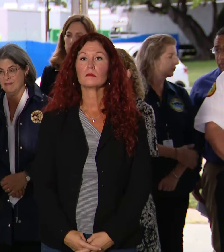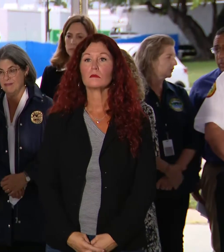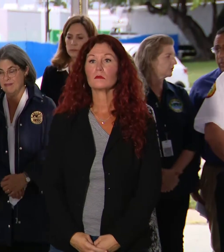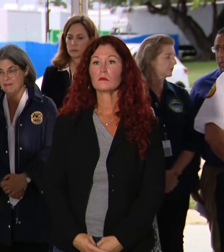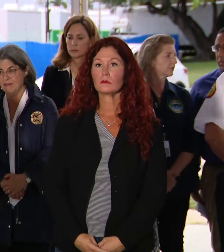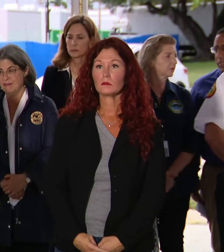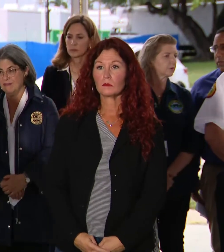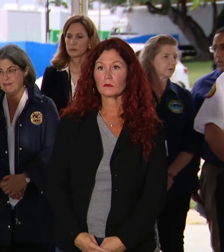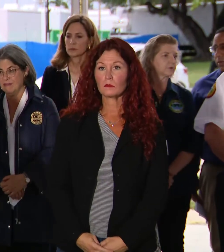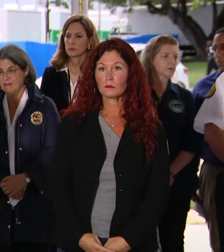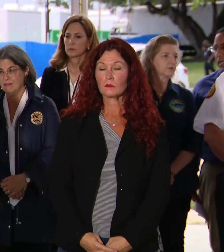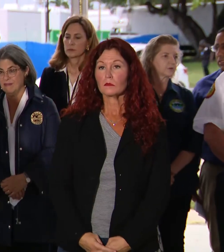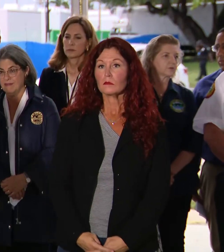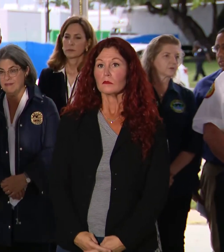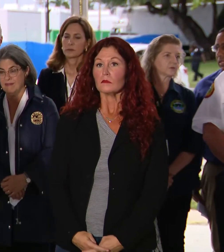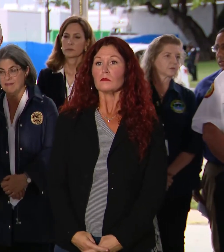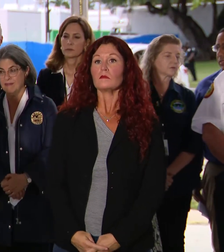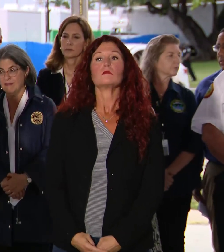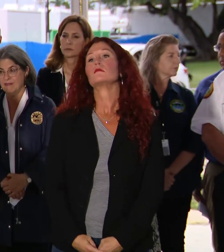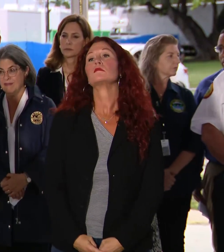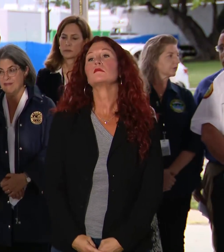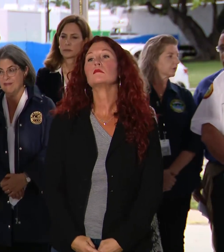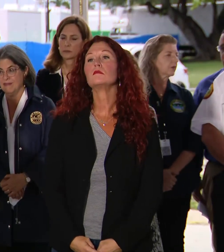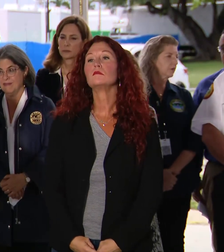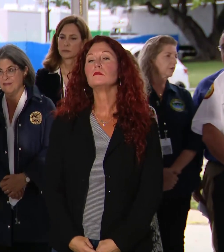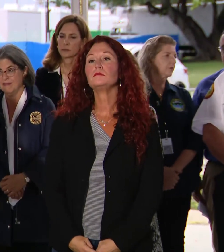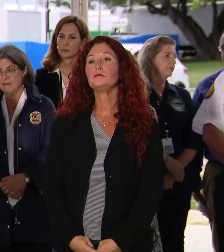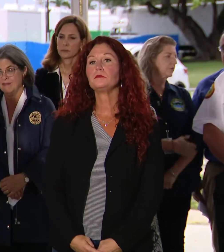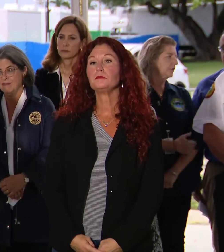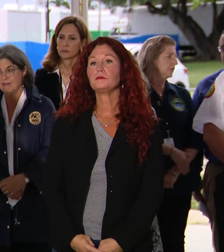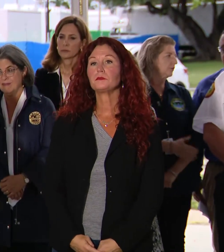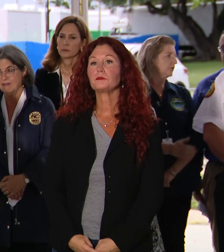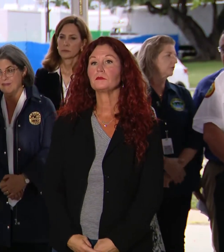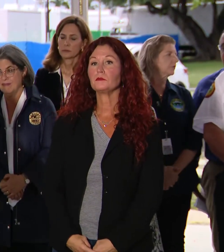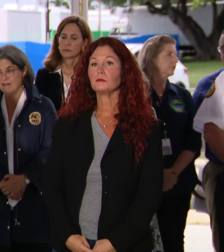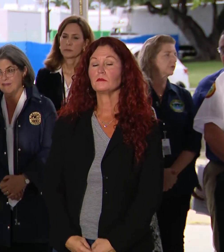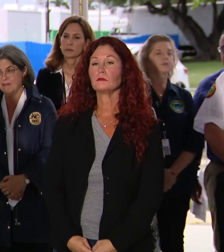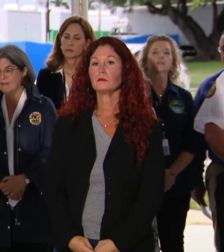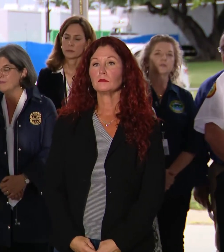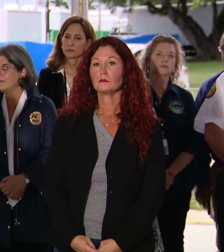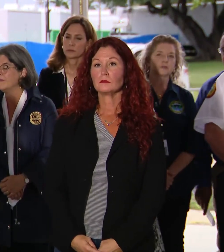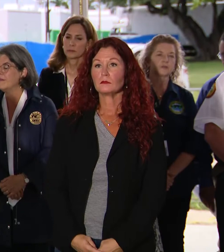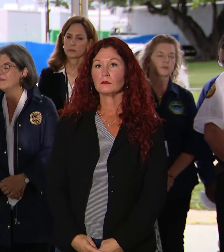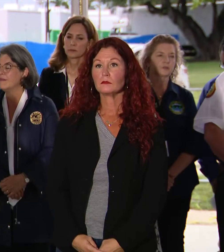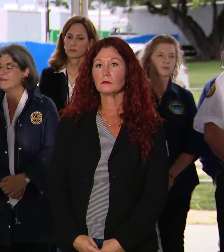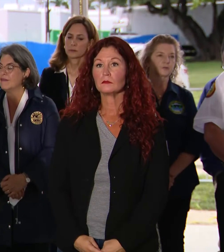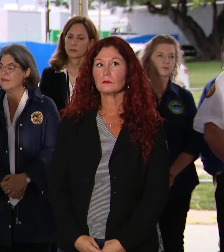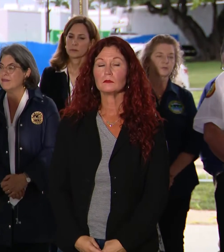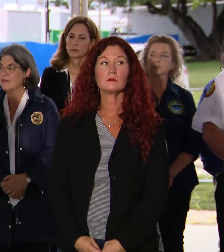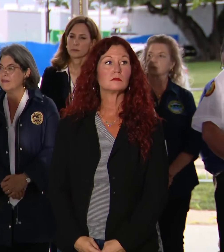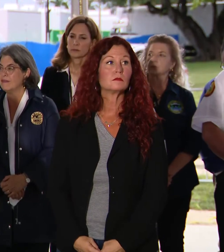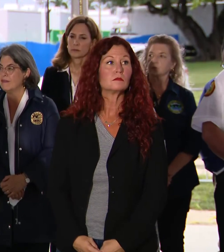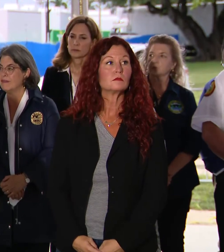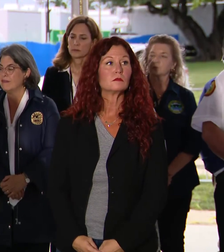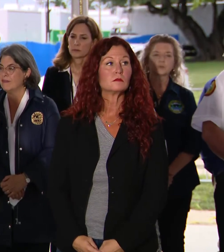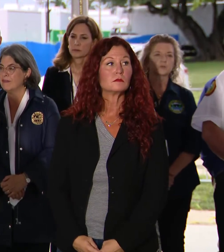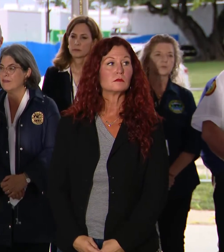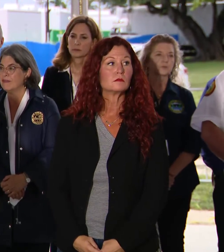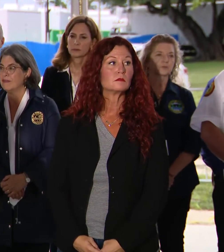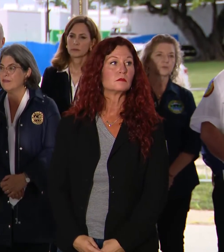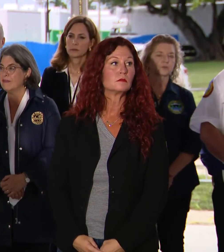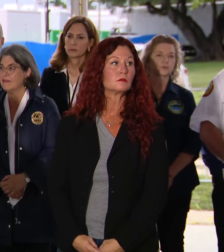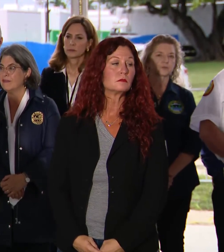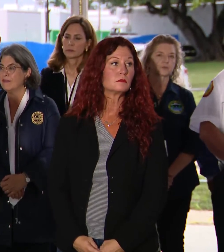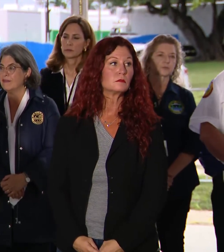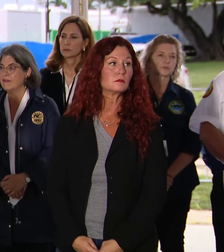esta tormenta, pero no esperamos tener un impacto directo por ahora. Ahora se está desarrollando planes